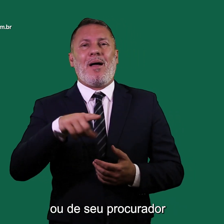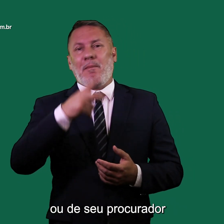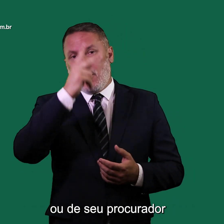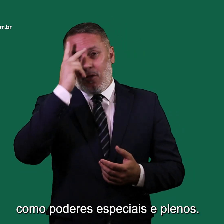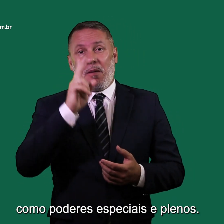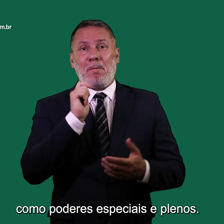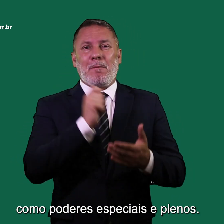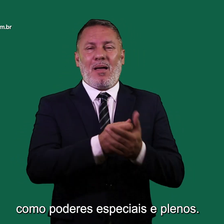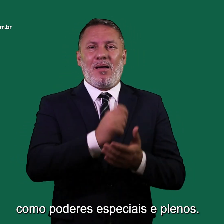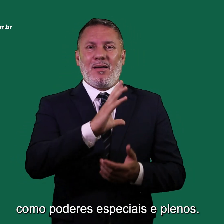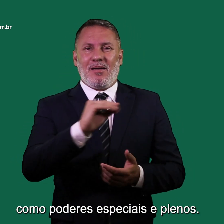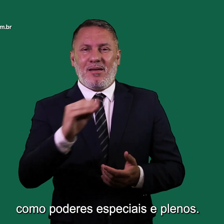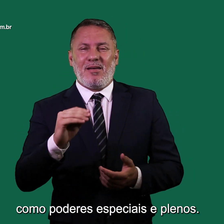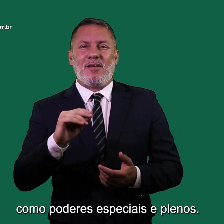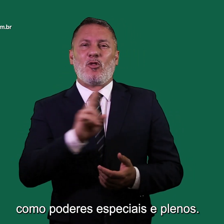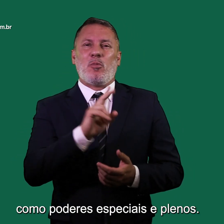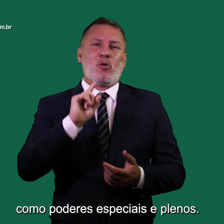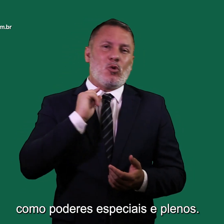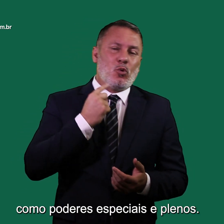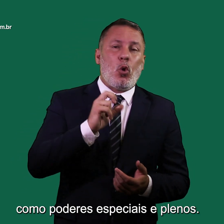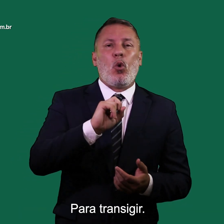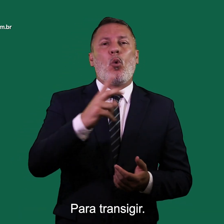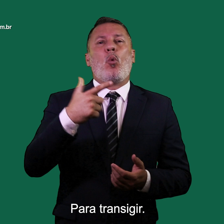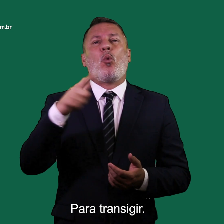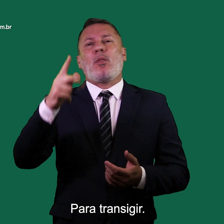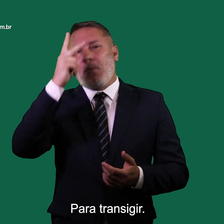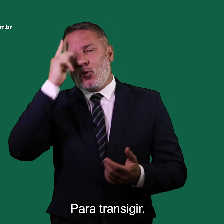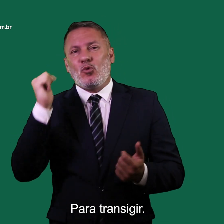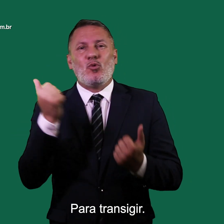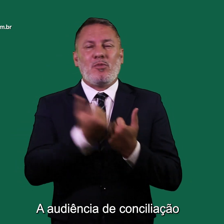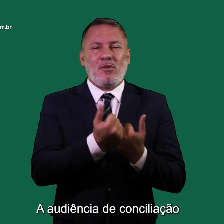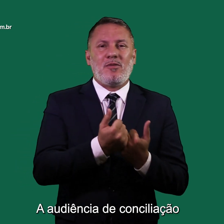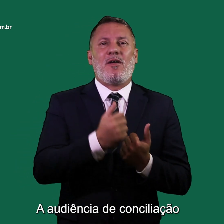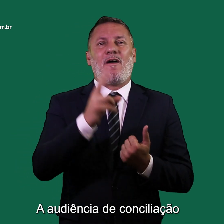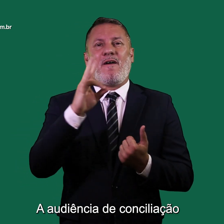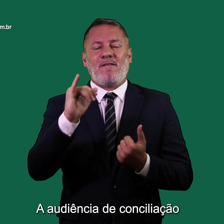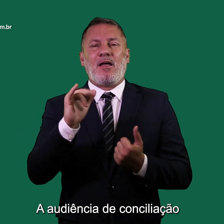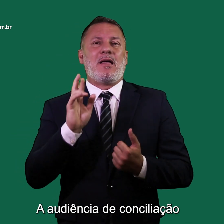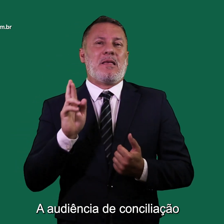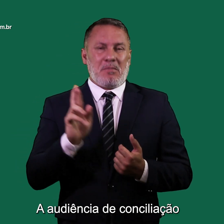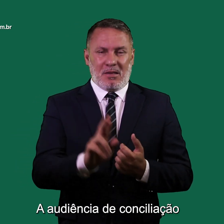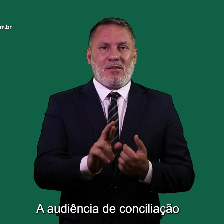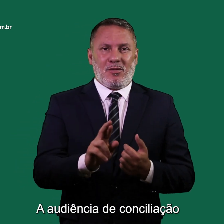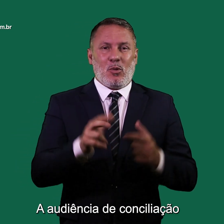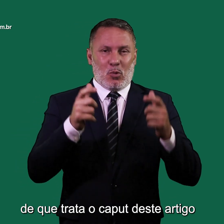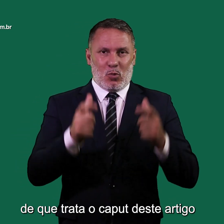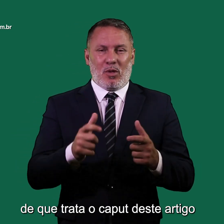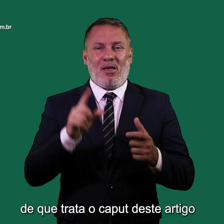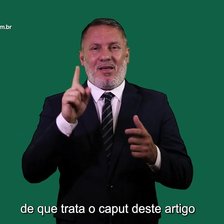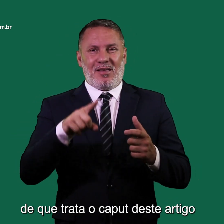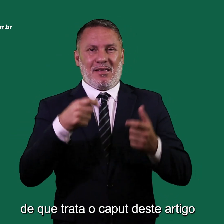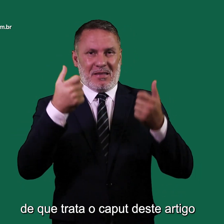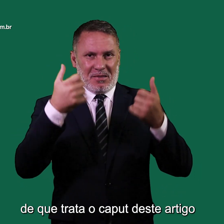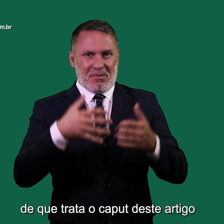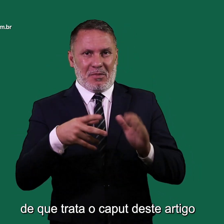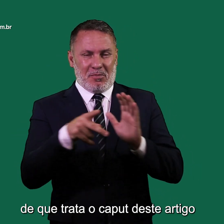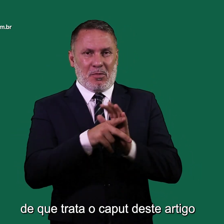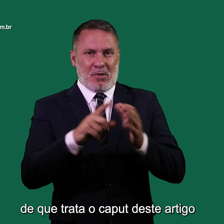procurador com poderes especiais e plenos para transigir a audiência de conciliação de que trata o caput deste